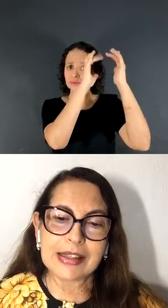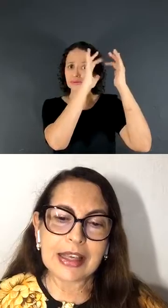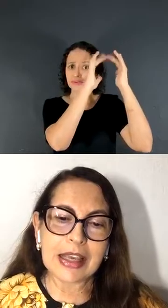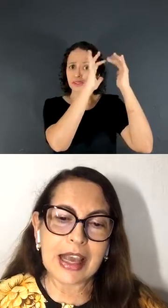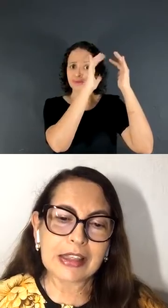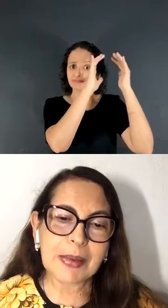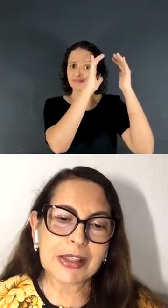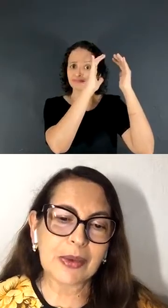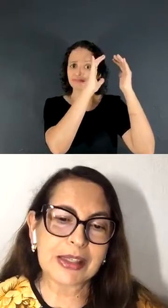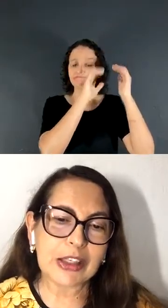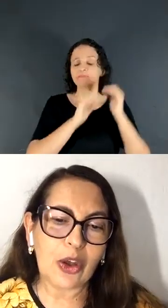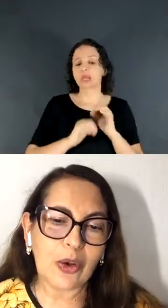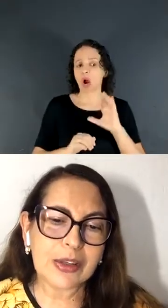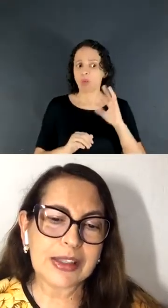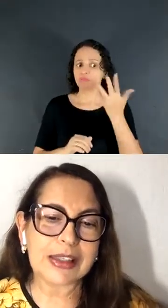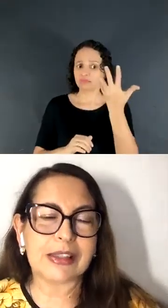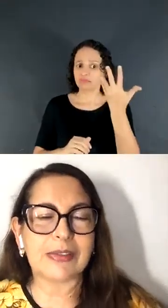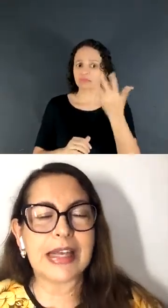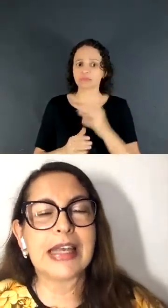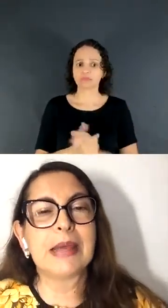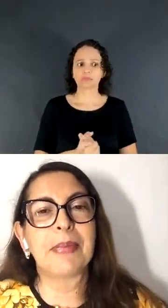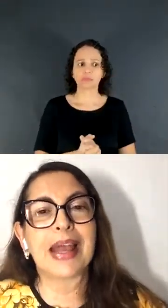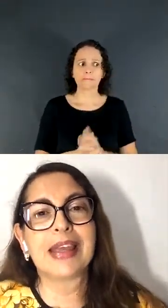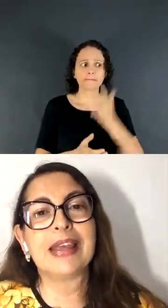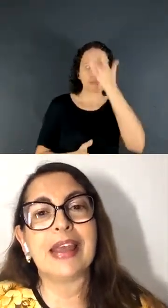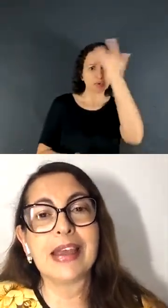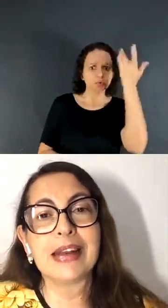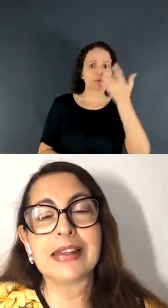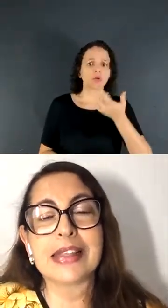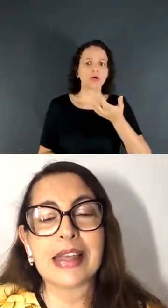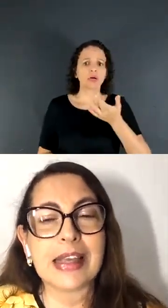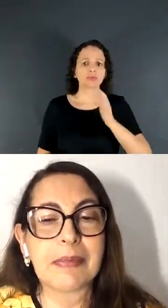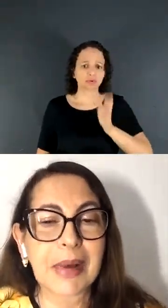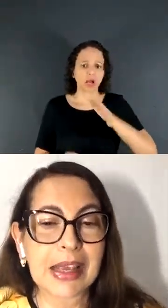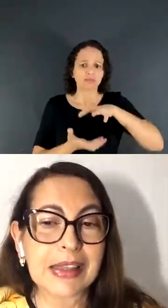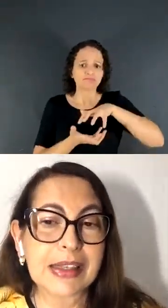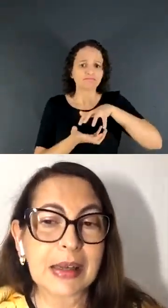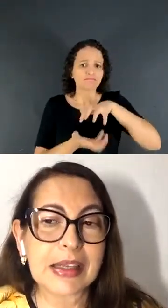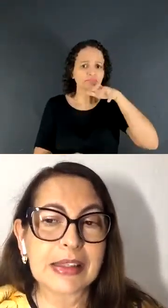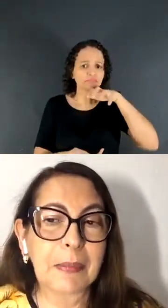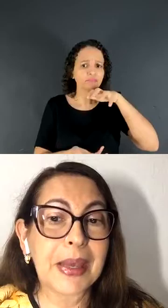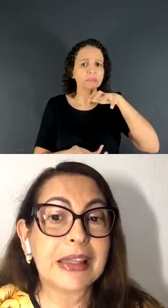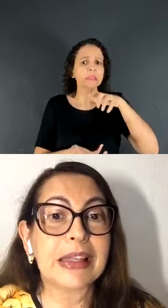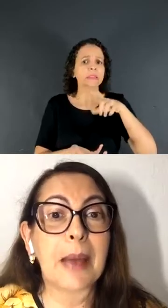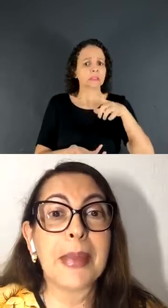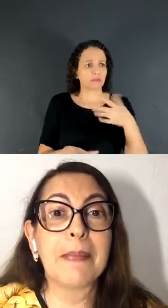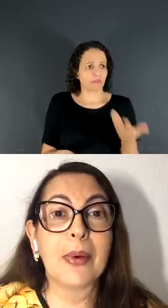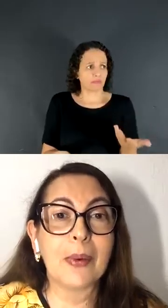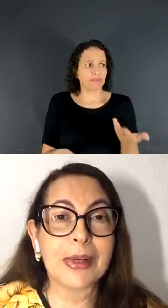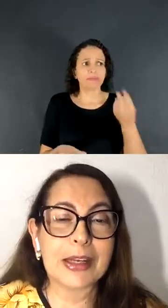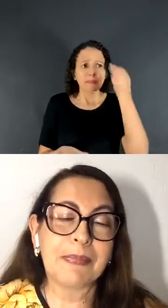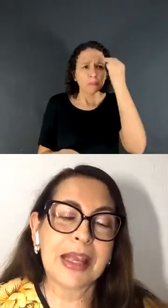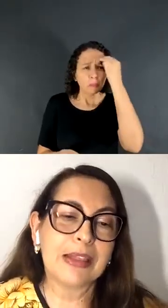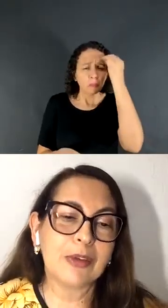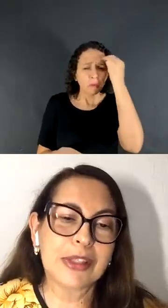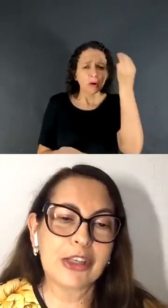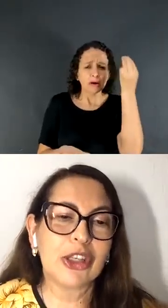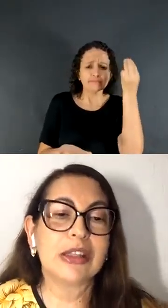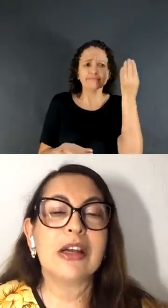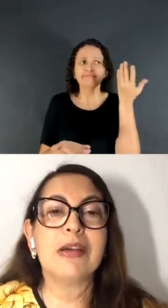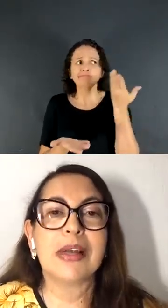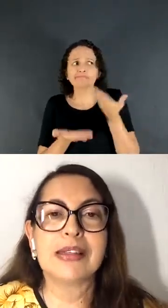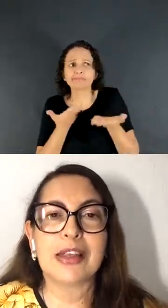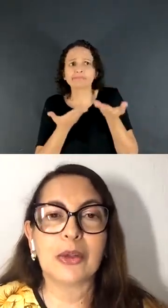E assim, e as pessoas idosas, né, para que essa perda da memória não